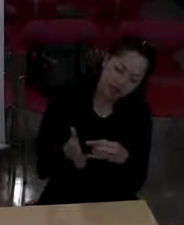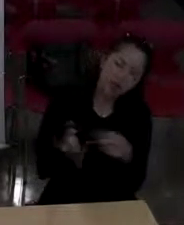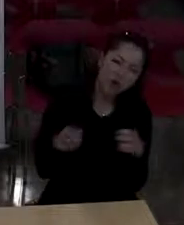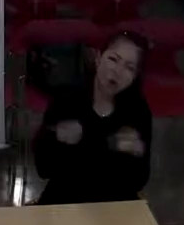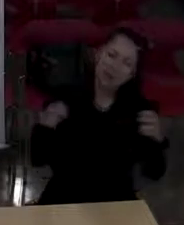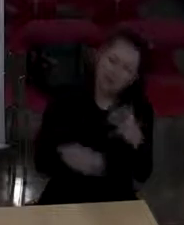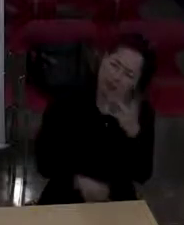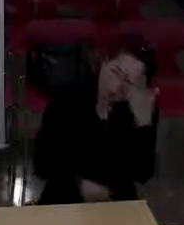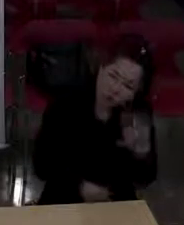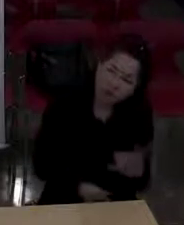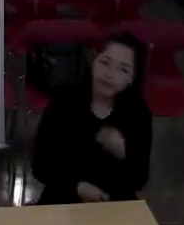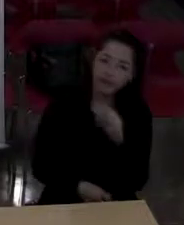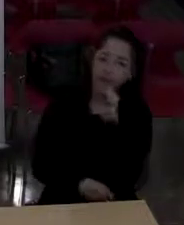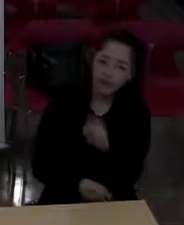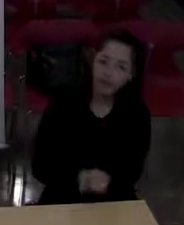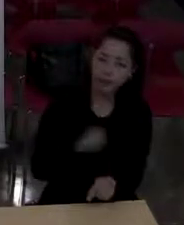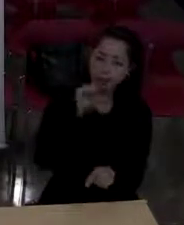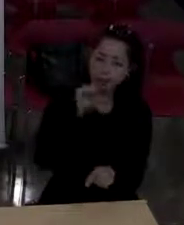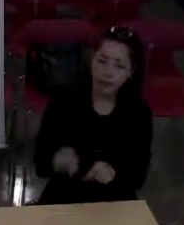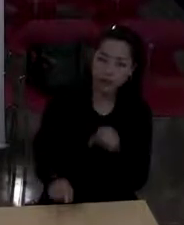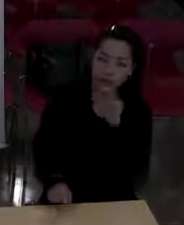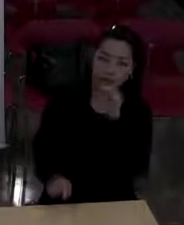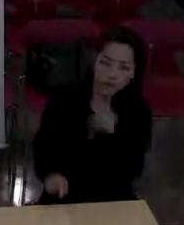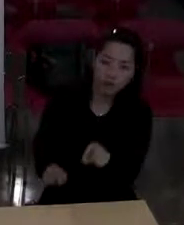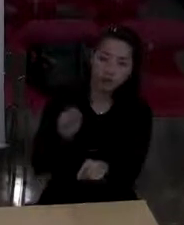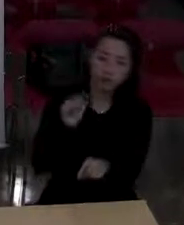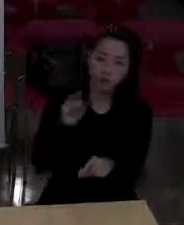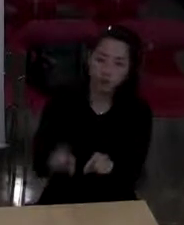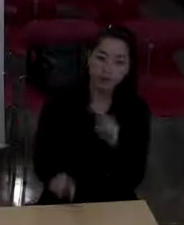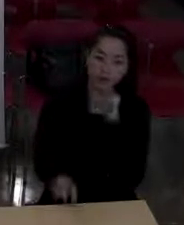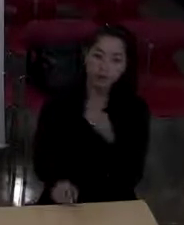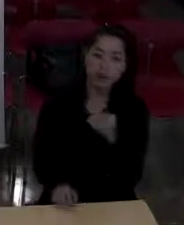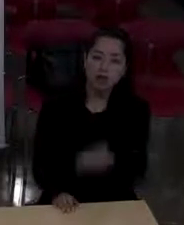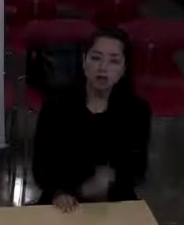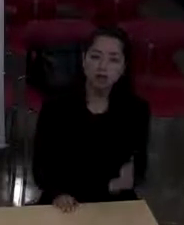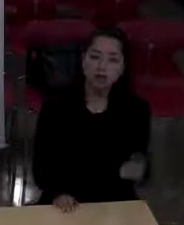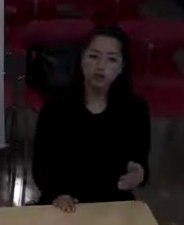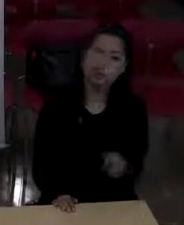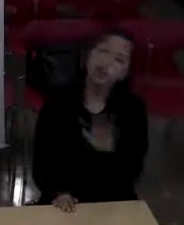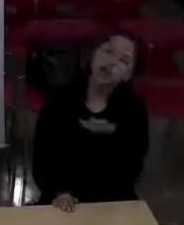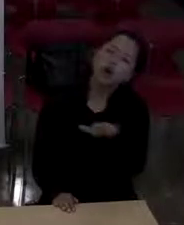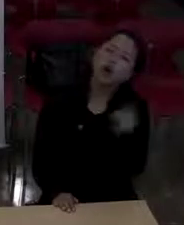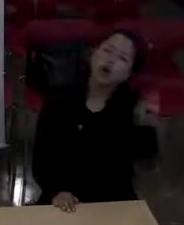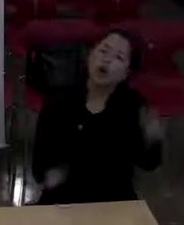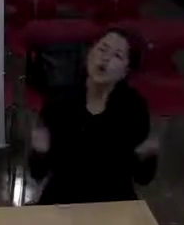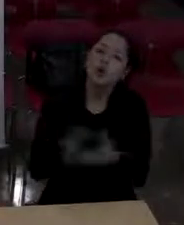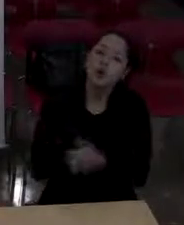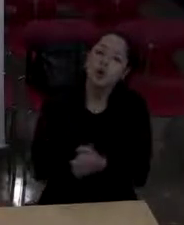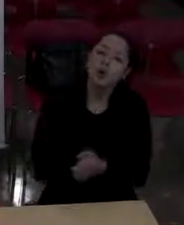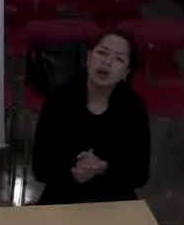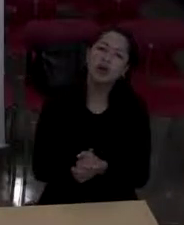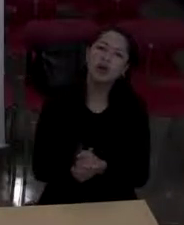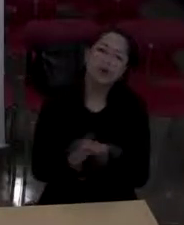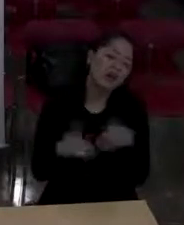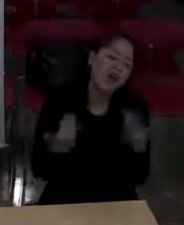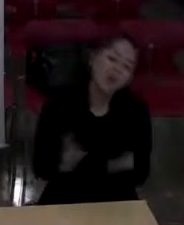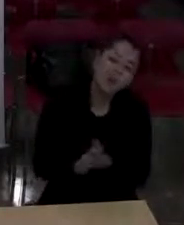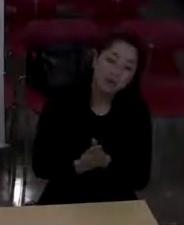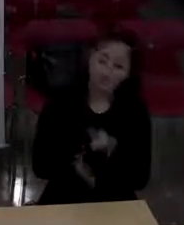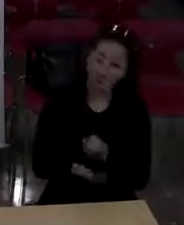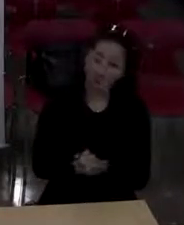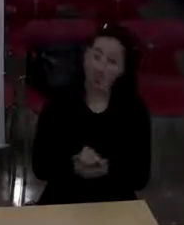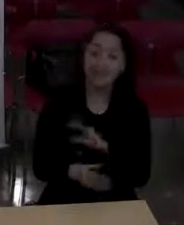también comprenden todo lo que constituye un acto lector. Ya no solamente esperan que la persona adulta les lea, sino que son